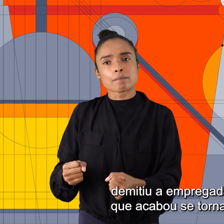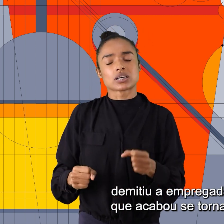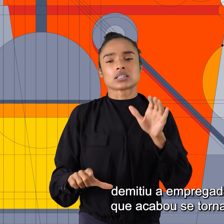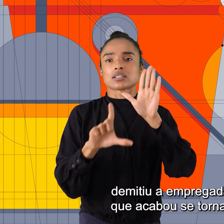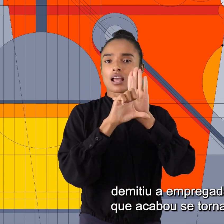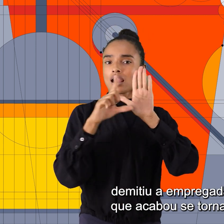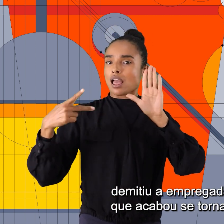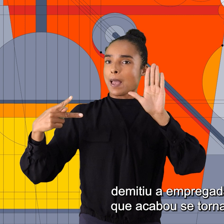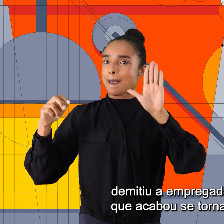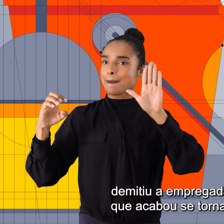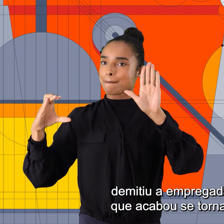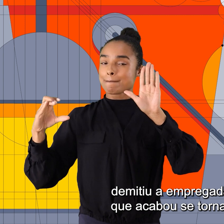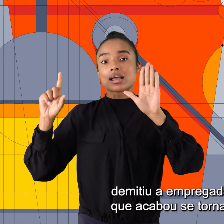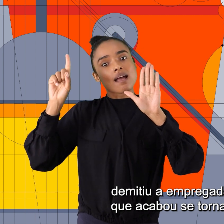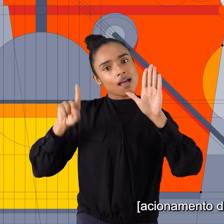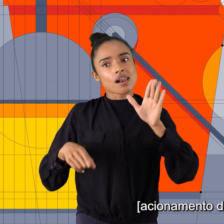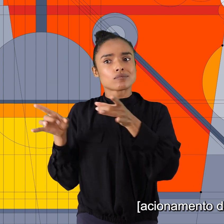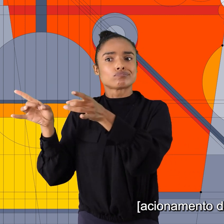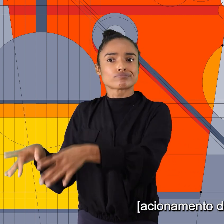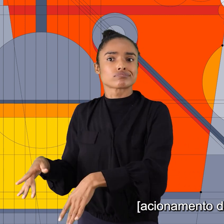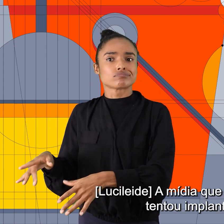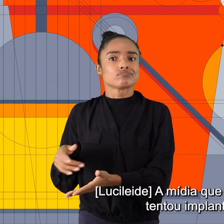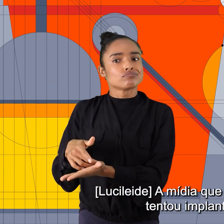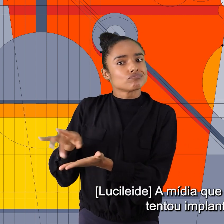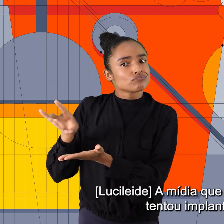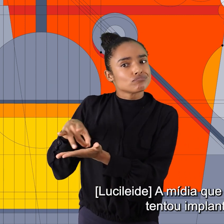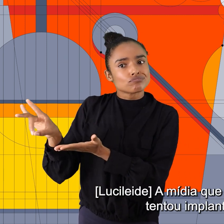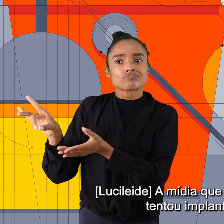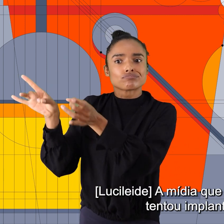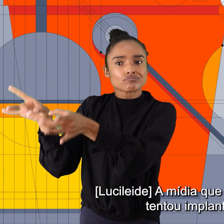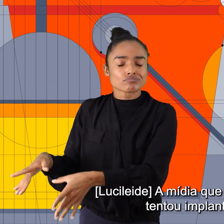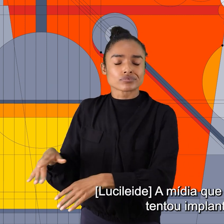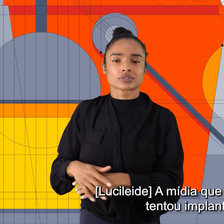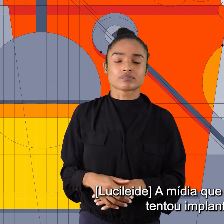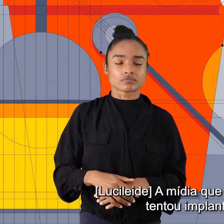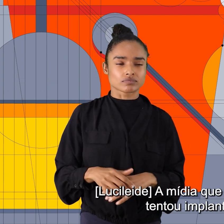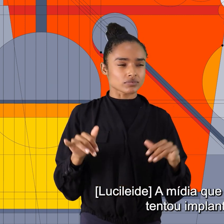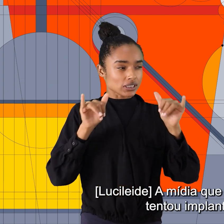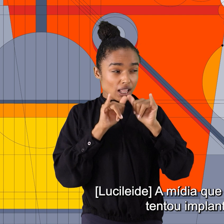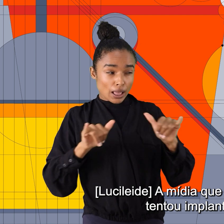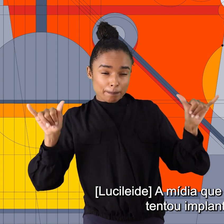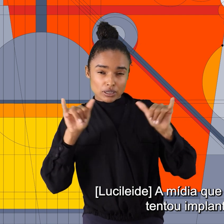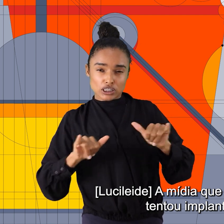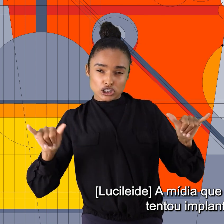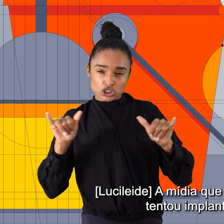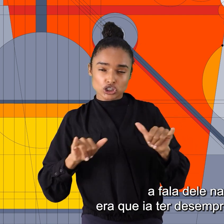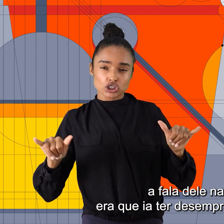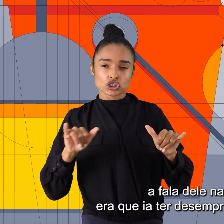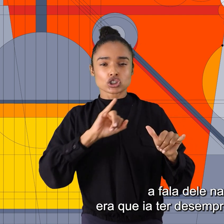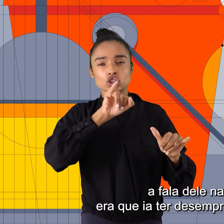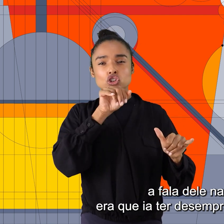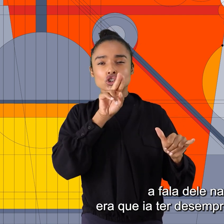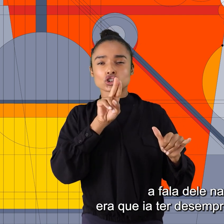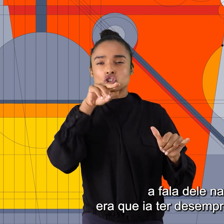empregada doméstica, que acabou se tornando diarista. A mídia que o Romero Jucá tentou implantar, a